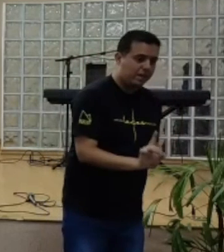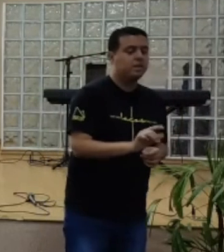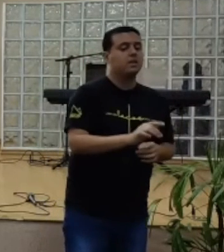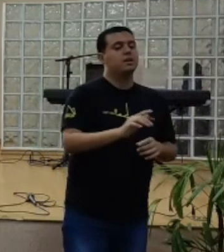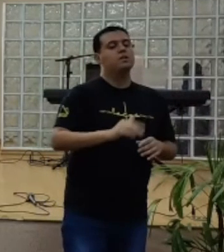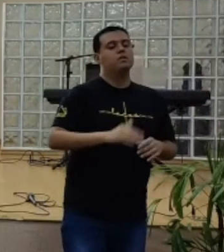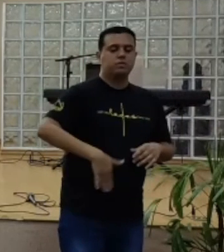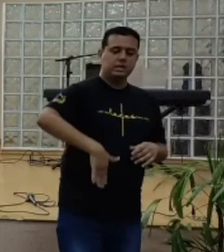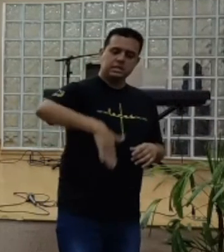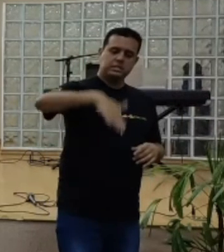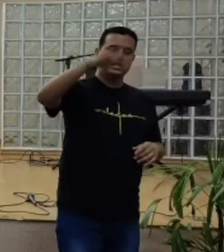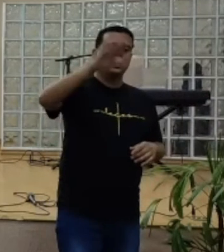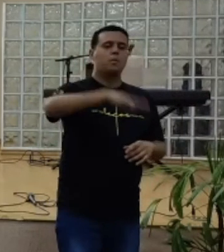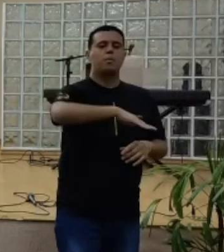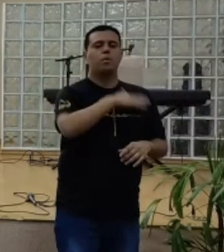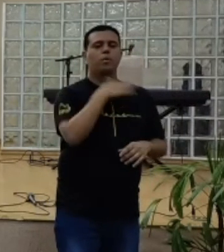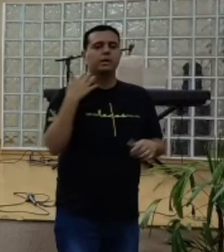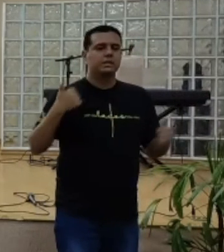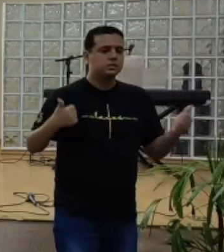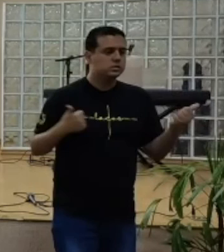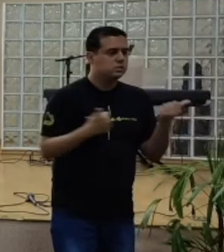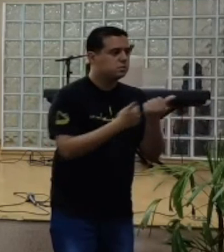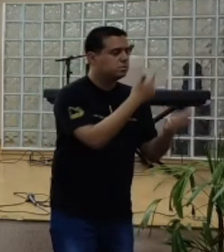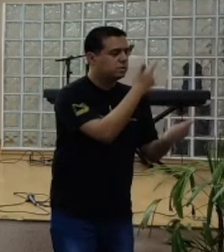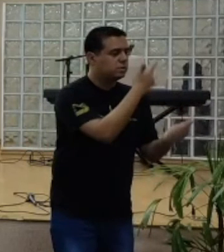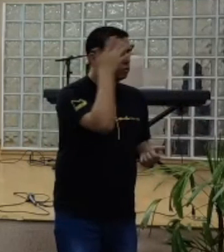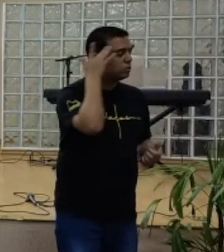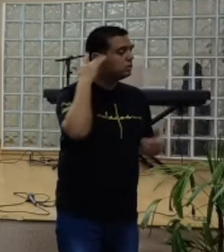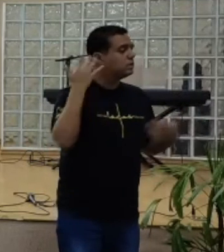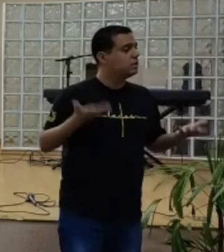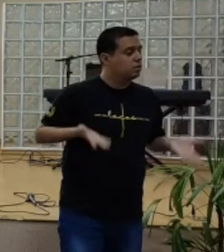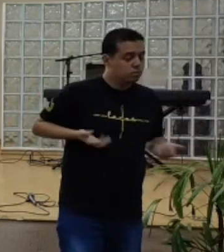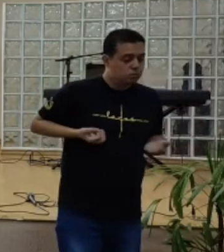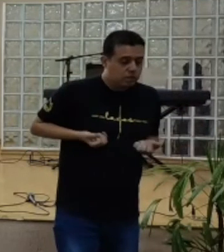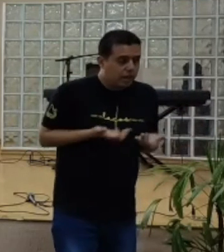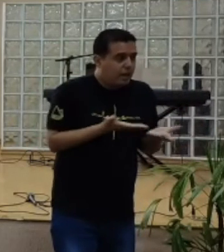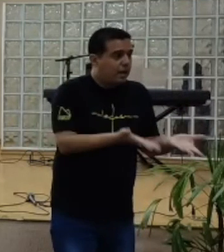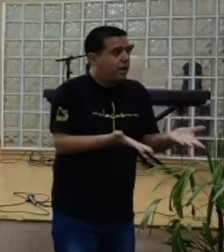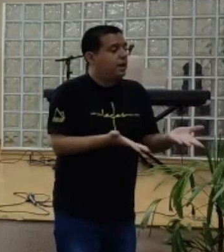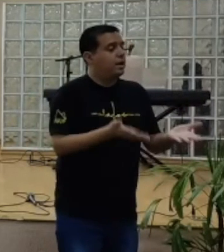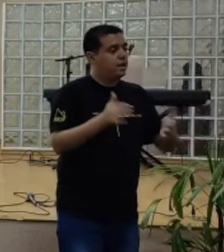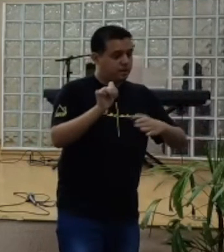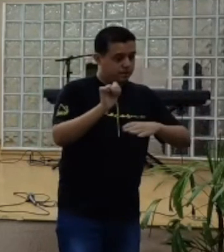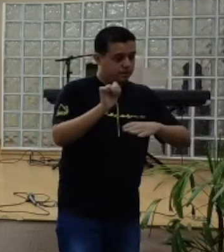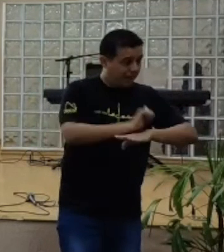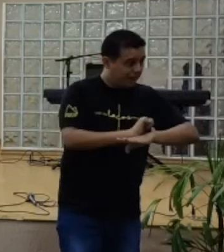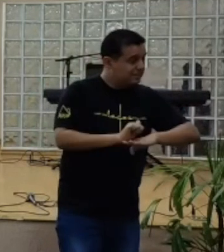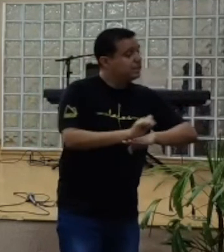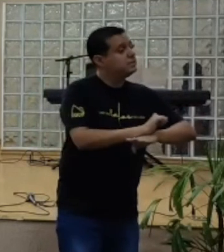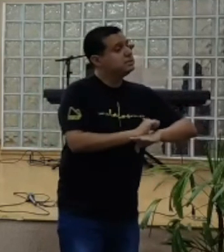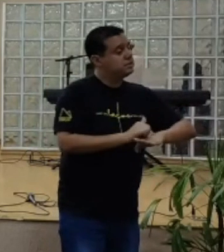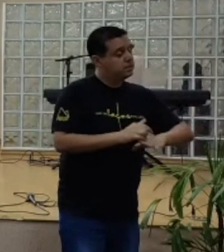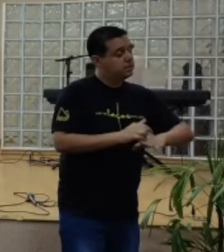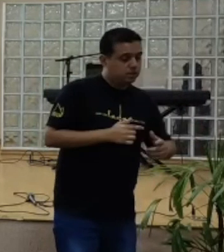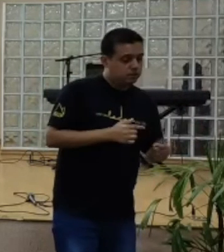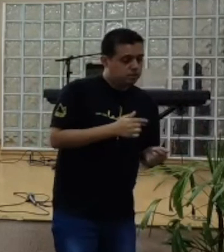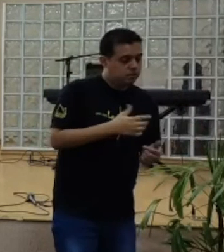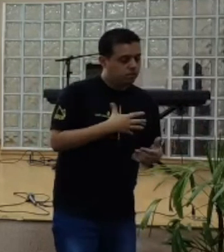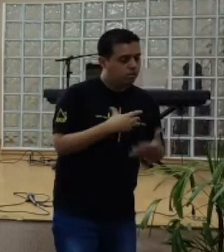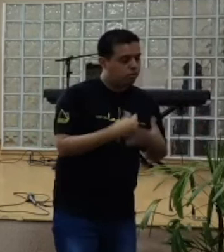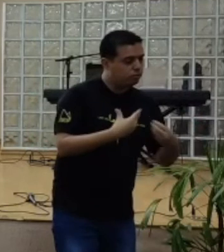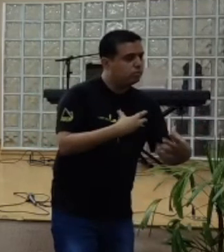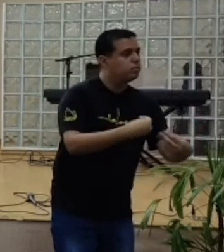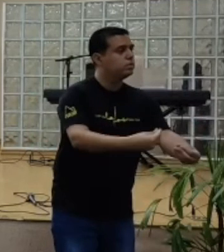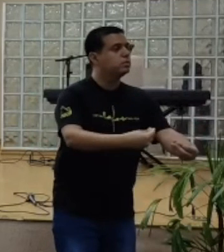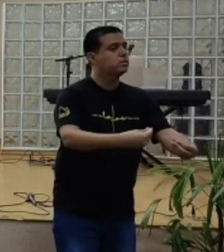e assim trazendo a descendência de Abraão. E nós somos